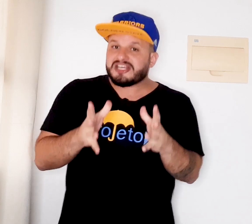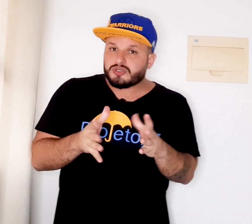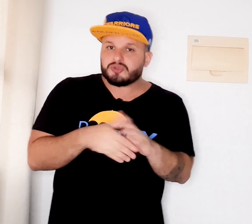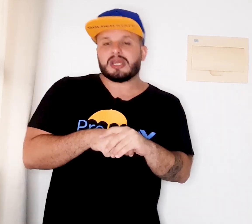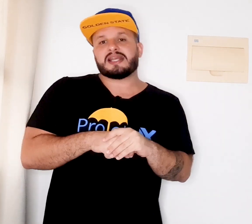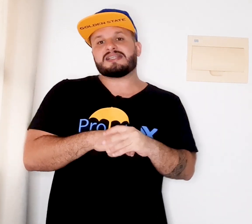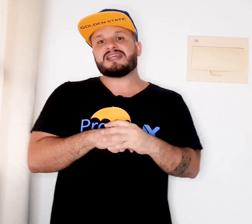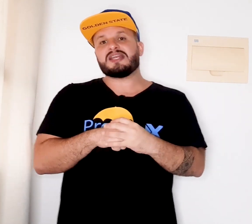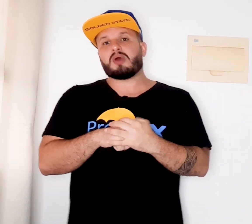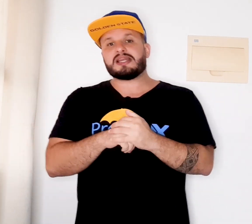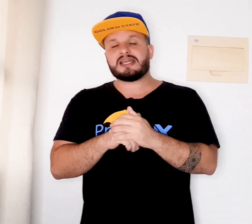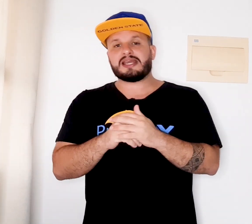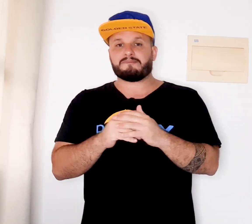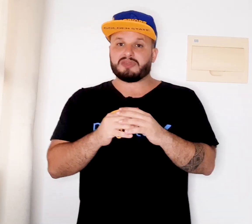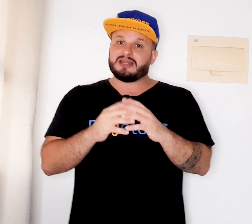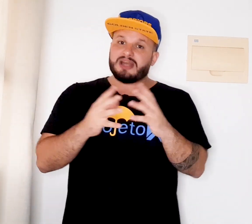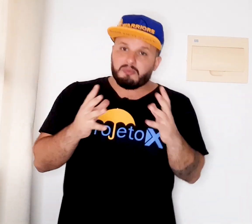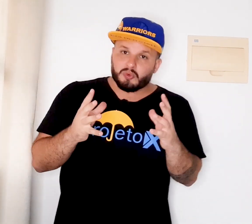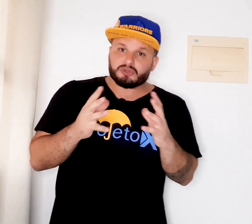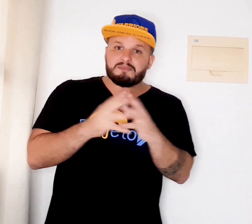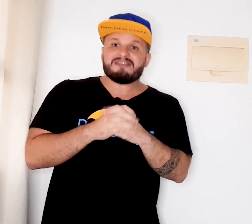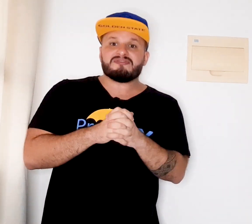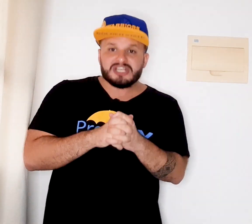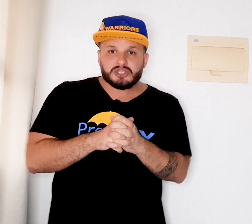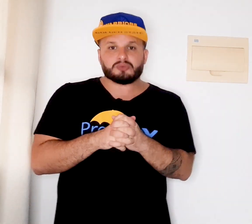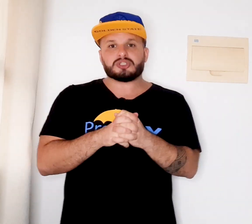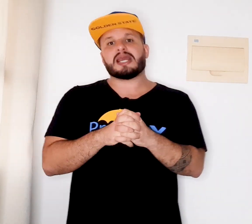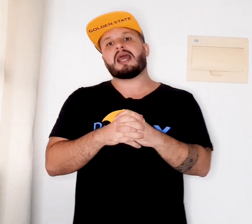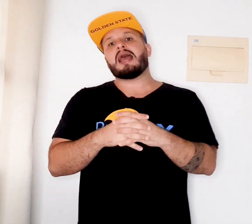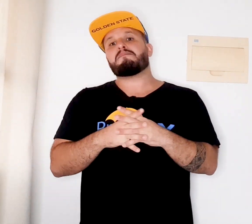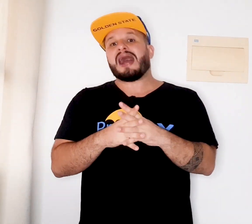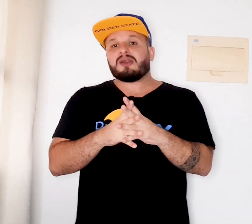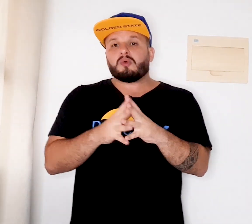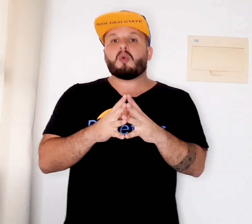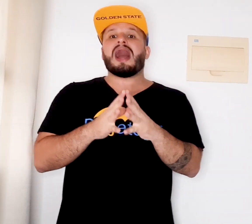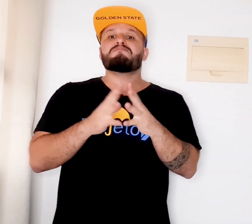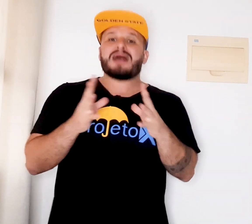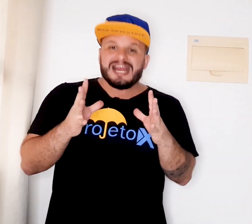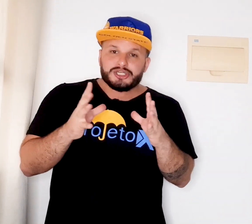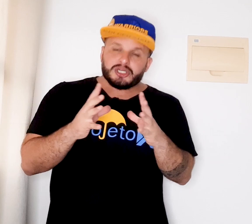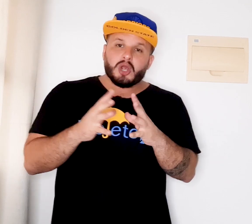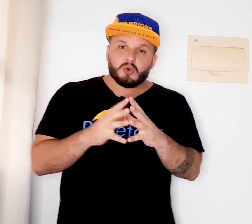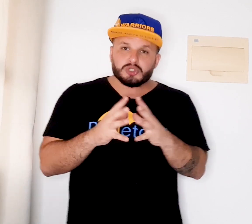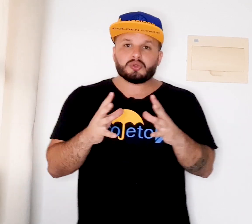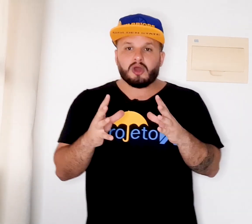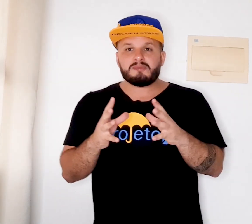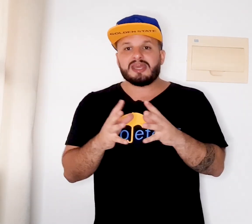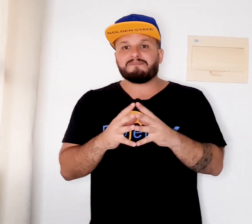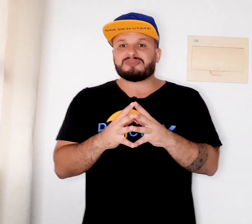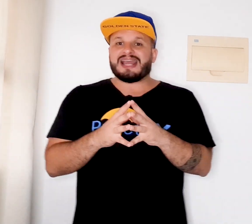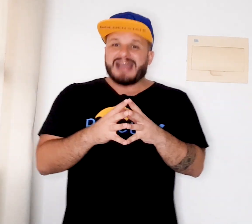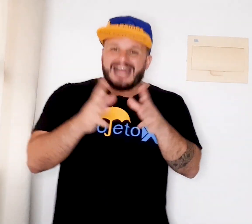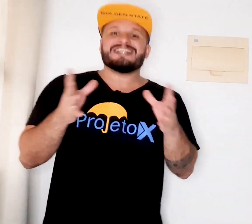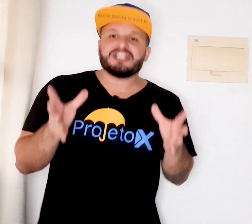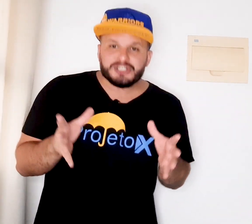benefícios que seriam ali não muito bem vistos, né? Para um rapaz cujo nome artístico